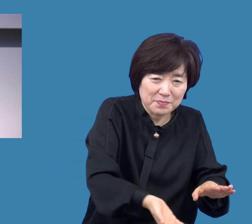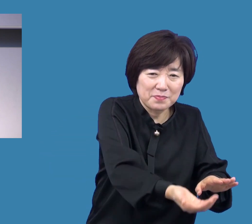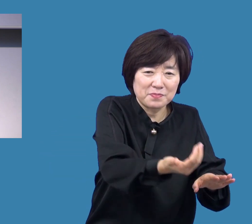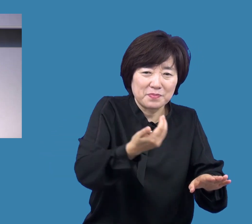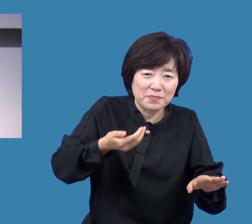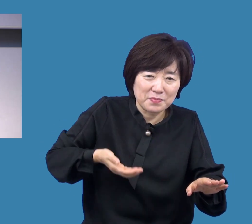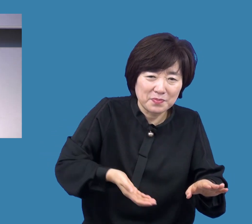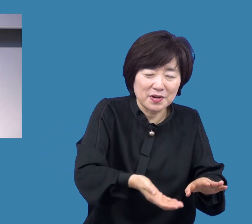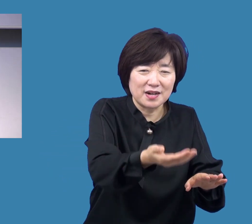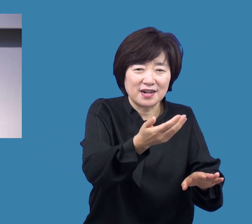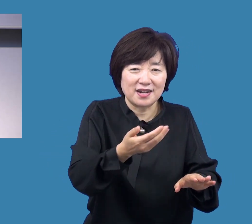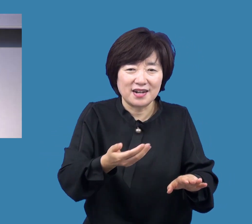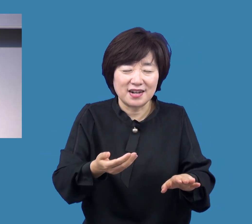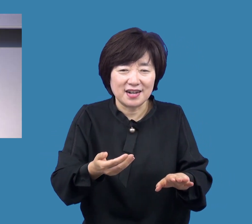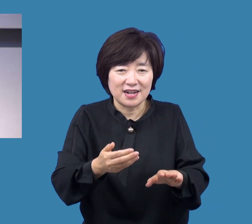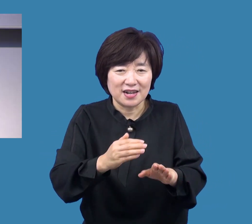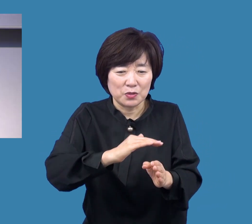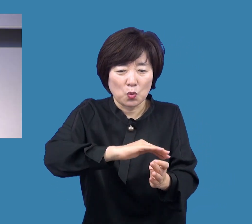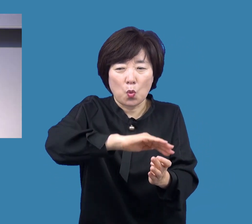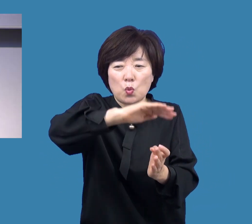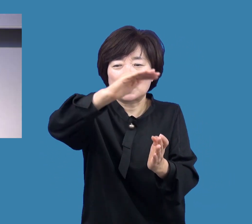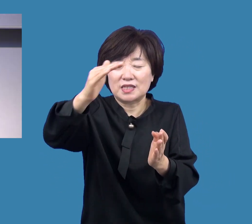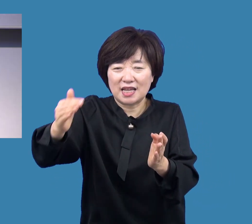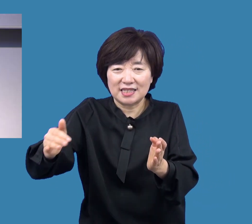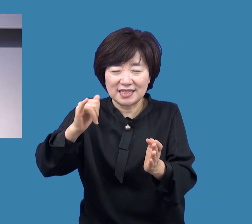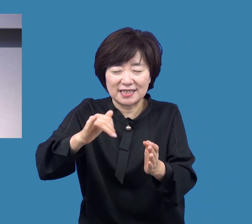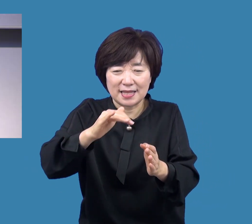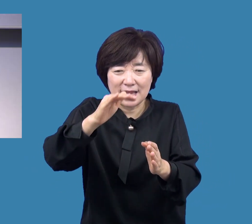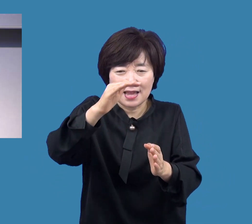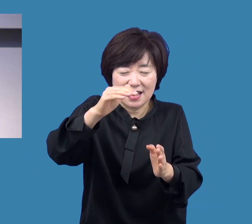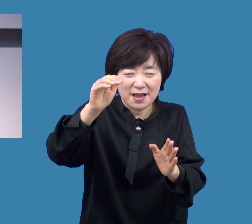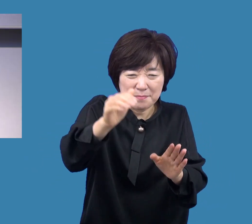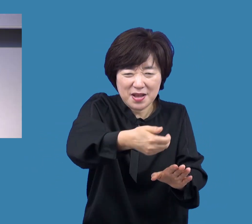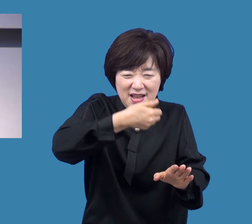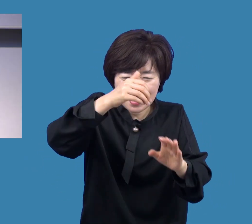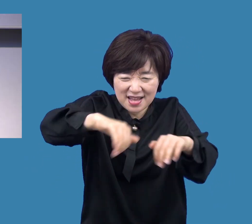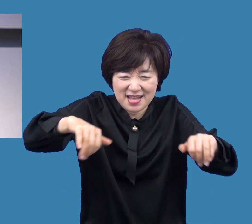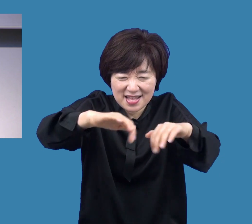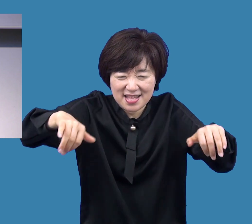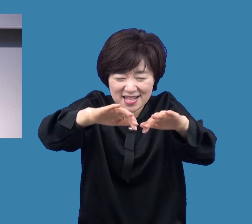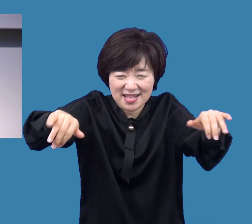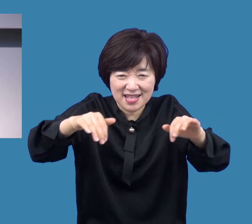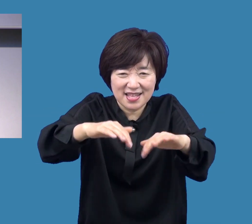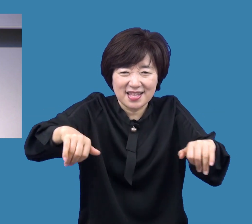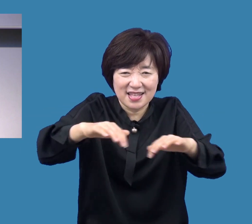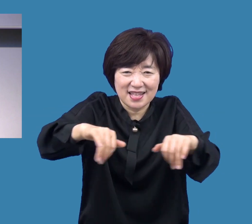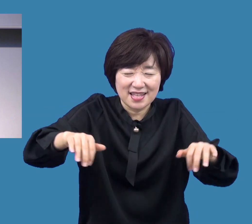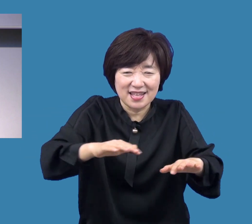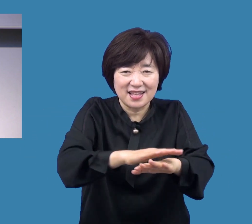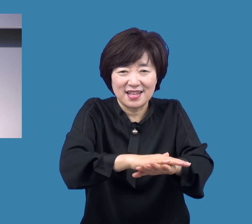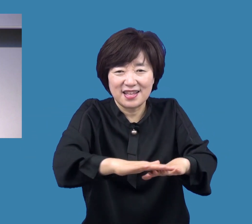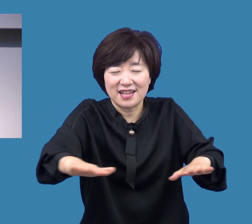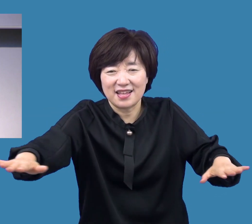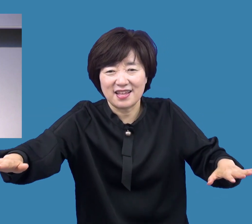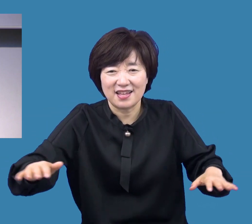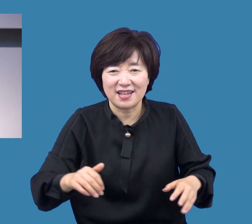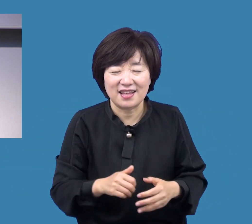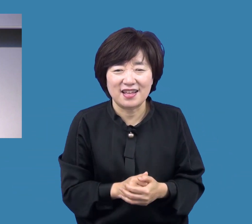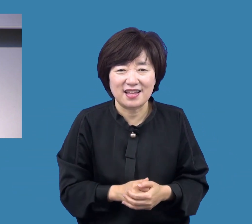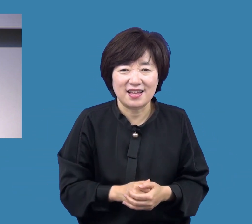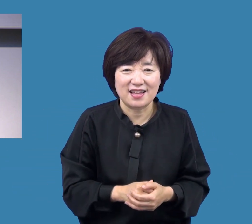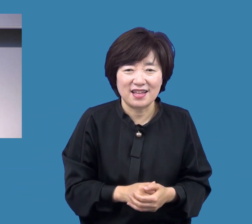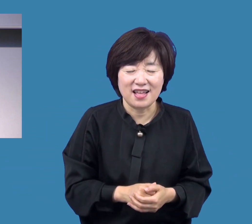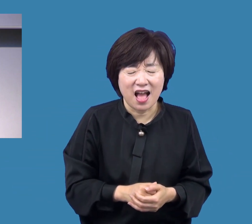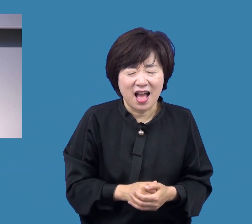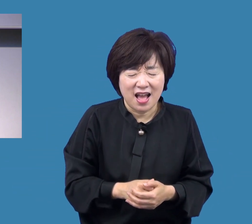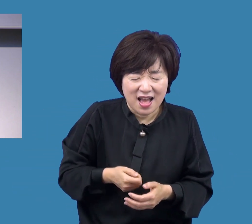만든다고 조그맣게 이렇게 흙이 쌓이는 동산이 있었는데, 그거를 이제 편편하게 만든다고 막 수십 명이 나가가지고 삽질을 막 열심히 했는데, 야,